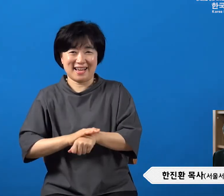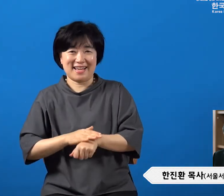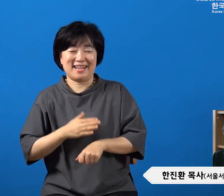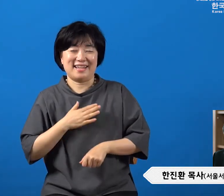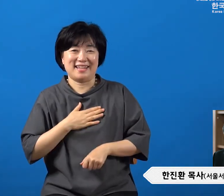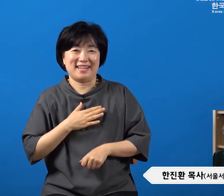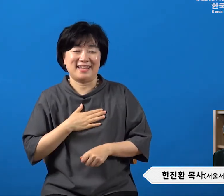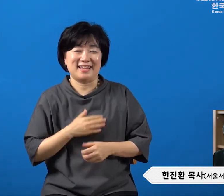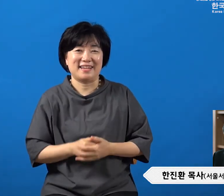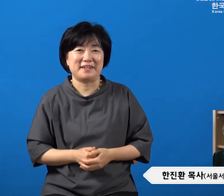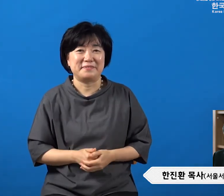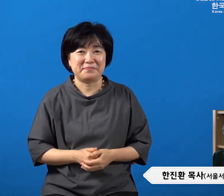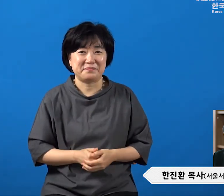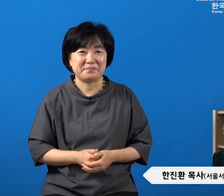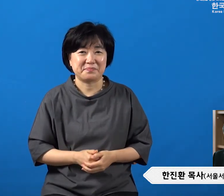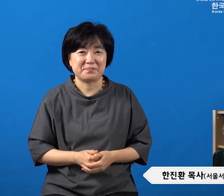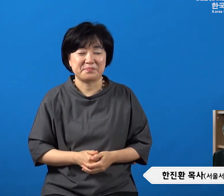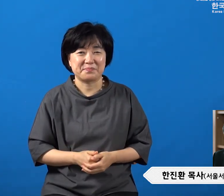같았습니다.